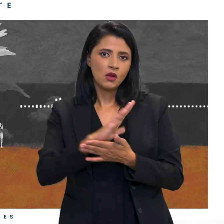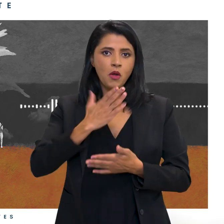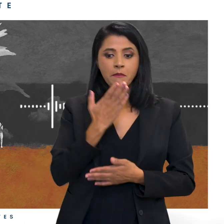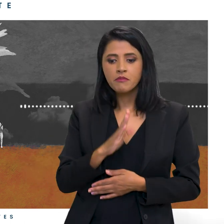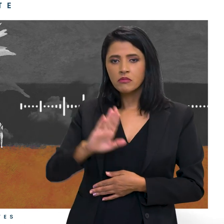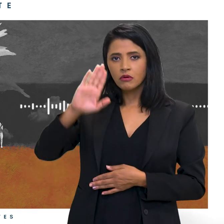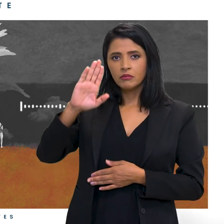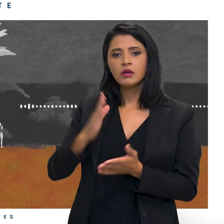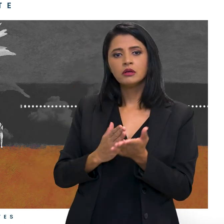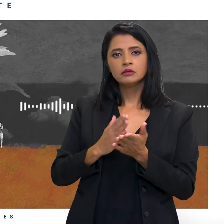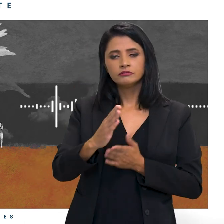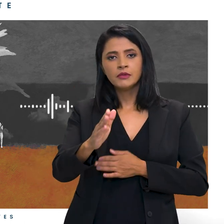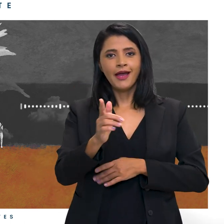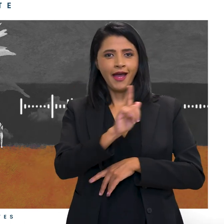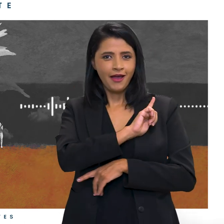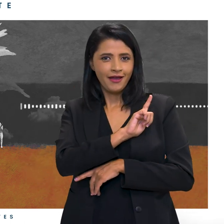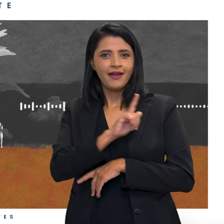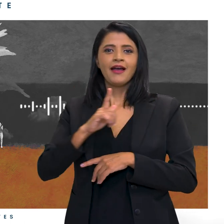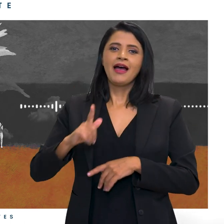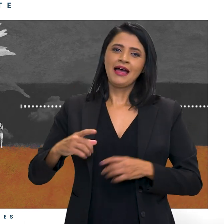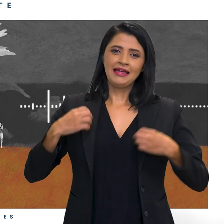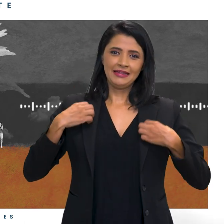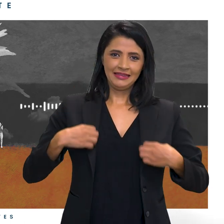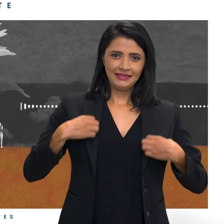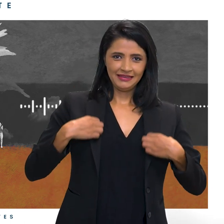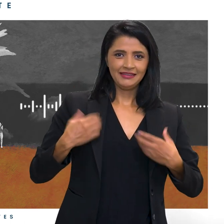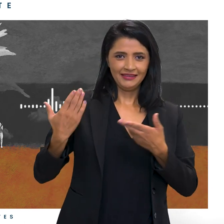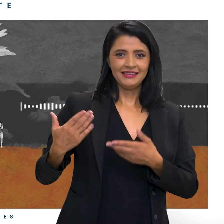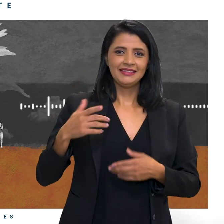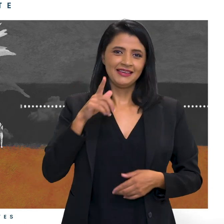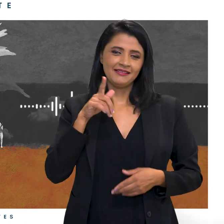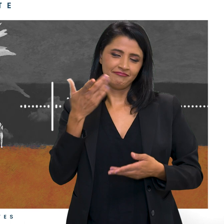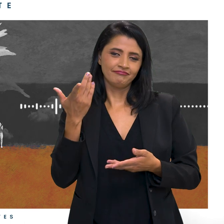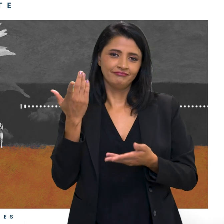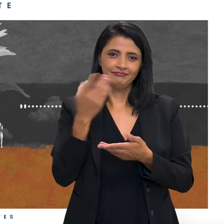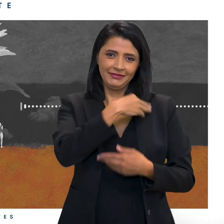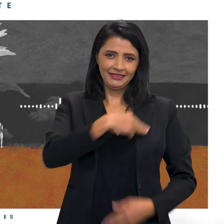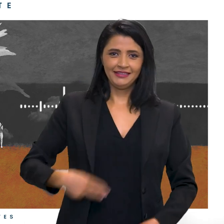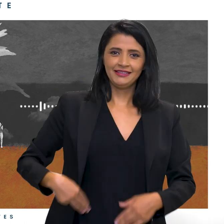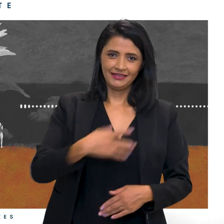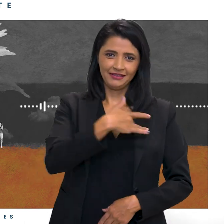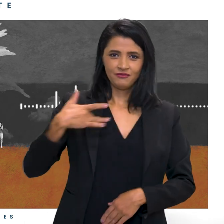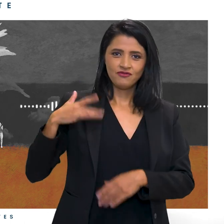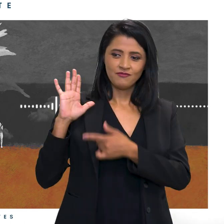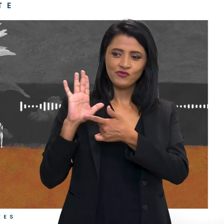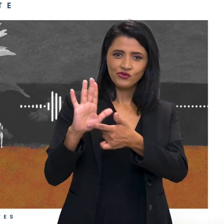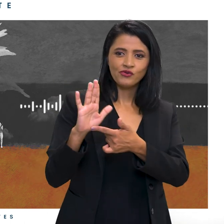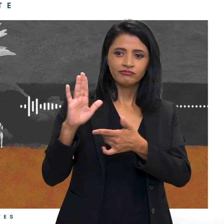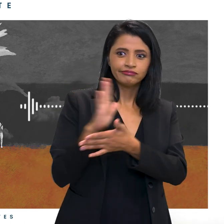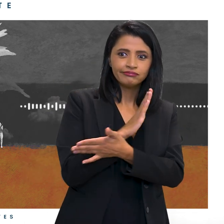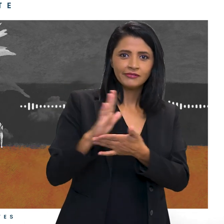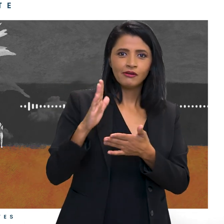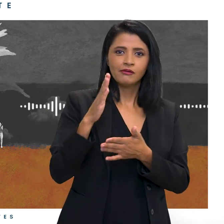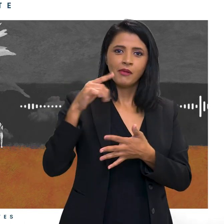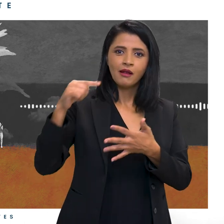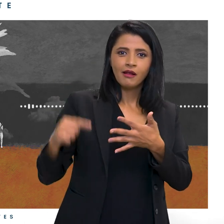Também tivemos algumas promessas. Com o início da gestão da Nízia Trindade como ministra da Saúde, ela nos apontou alguns